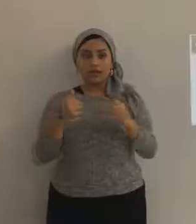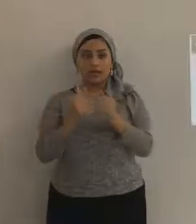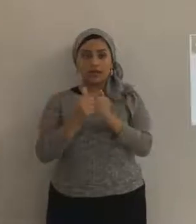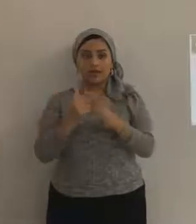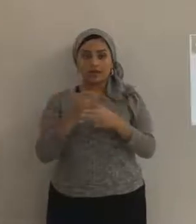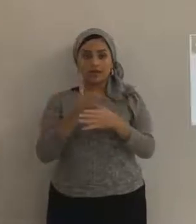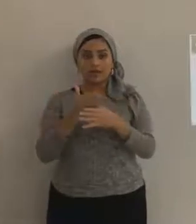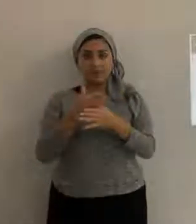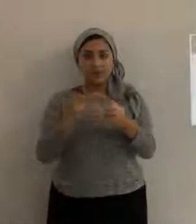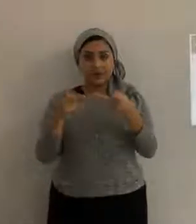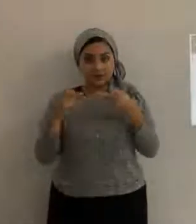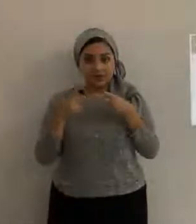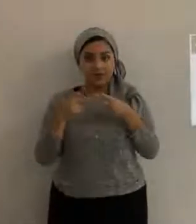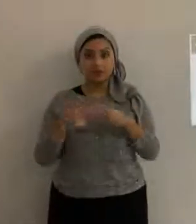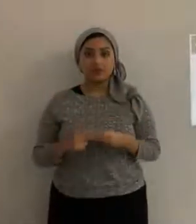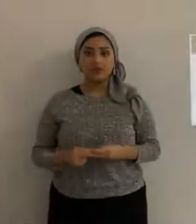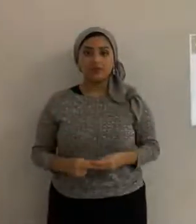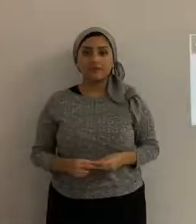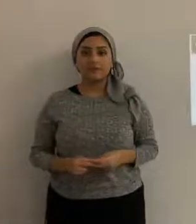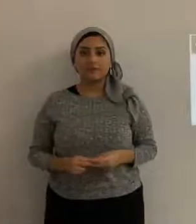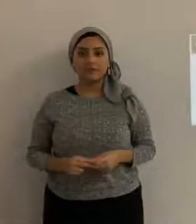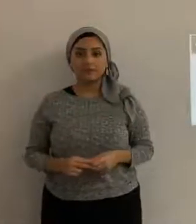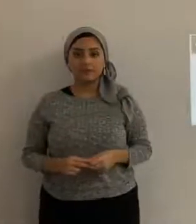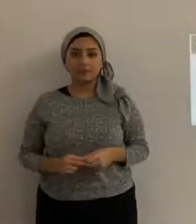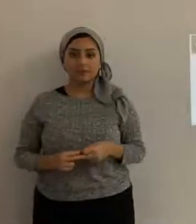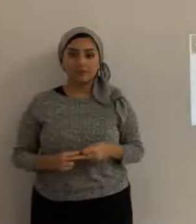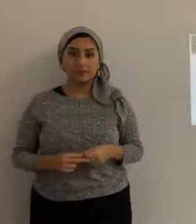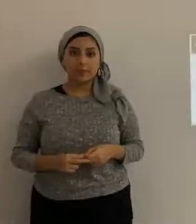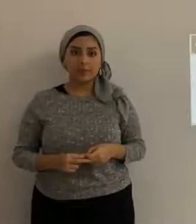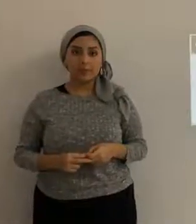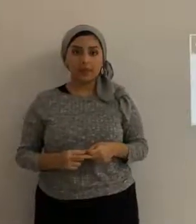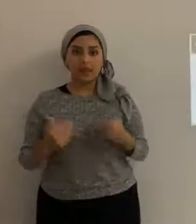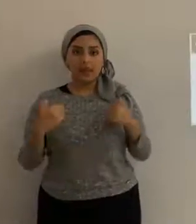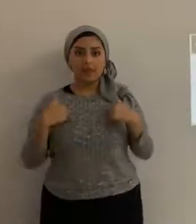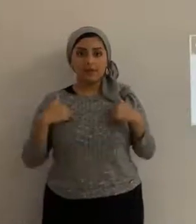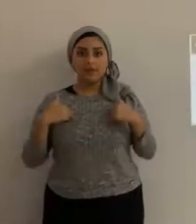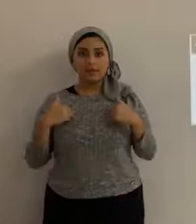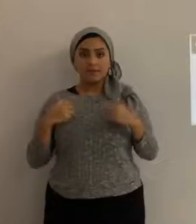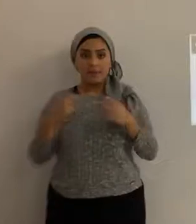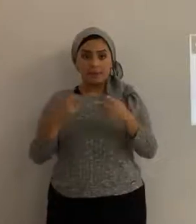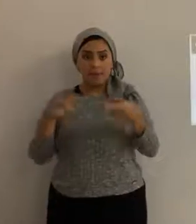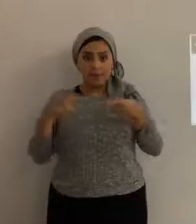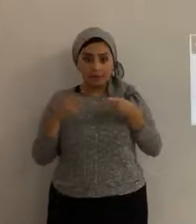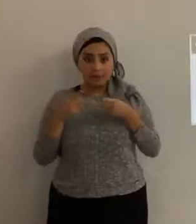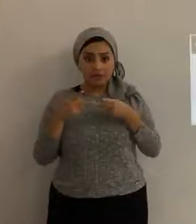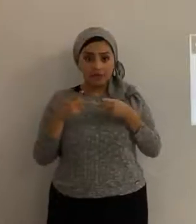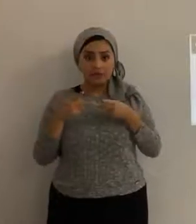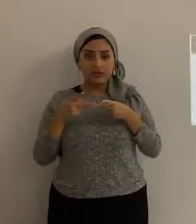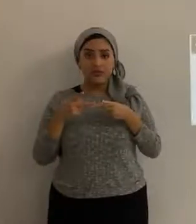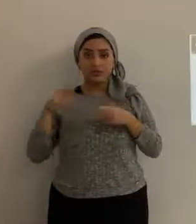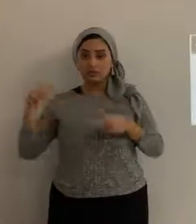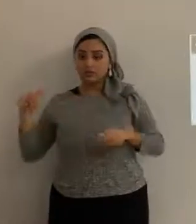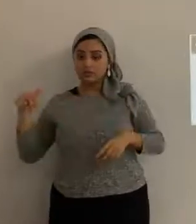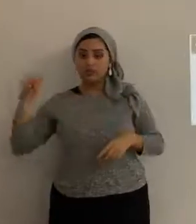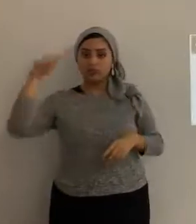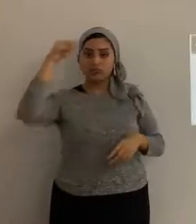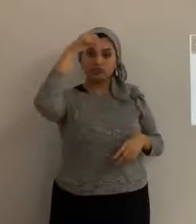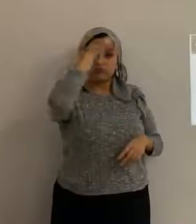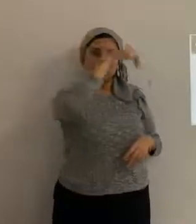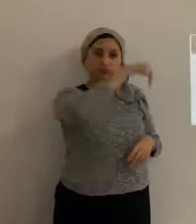en este puente comunicaba el lugar intermedio entre la fortaleza Antonia